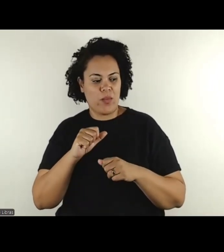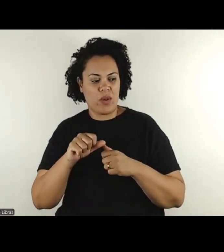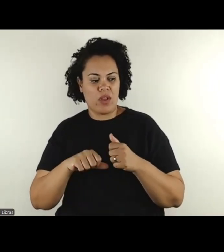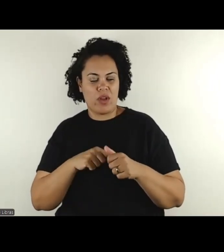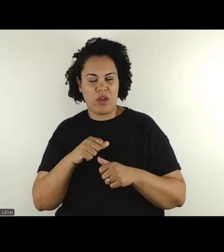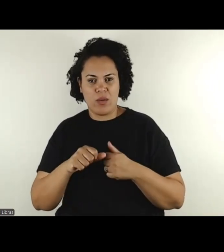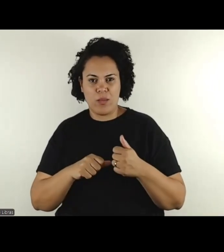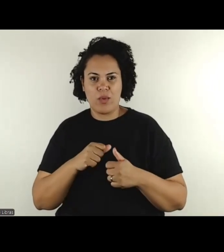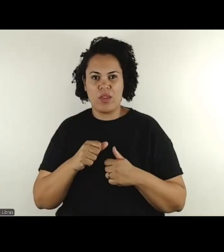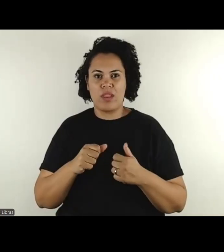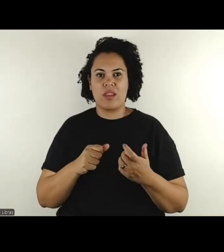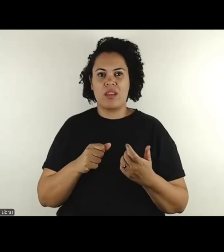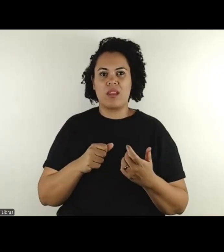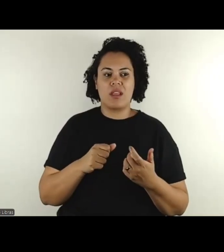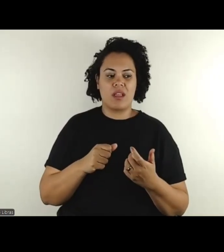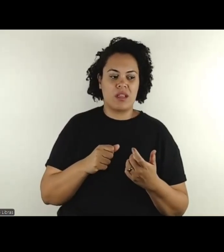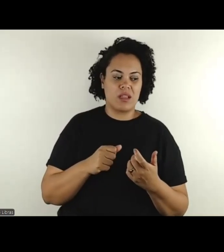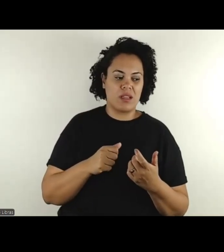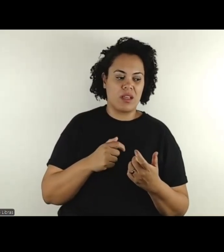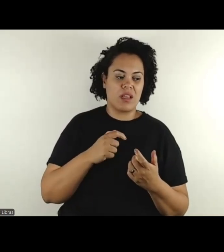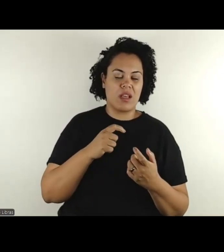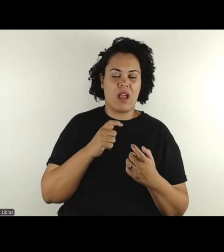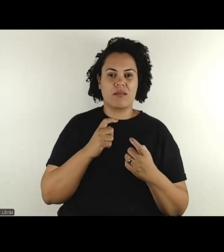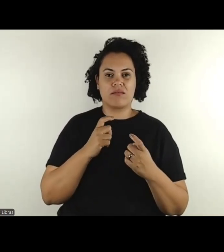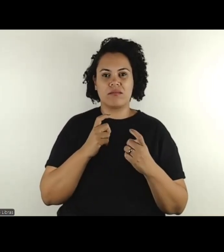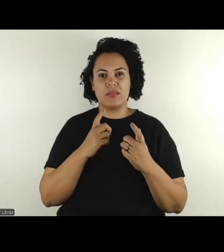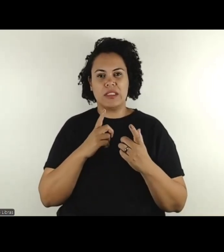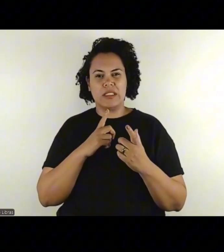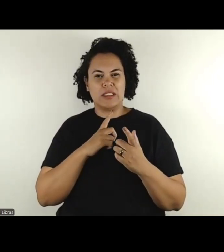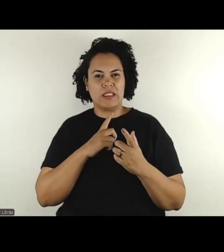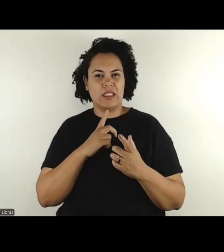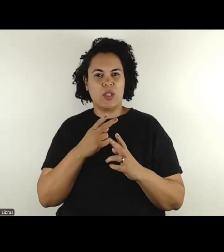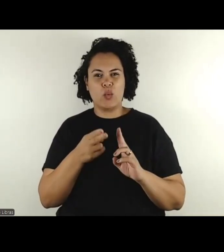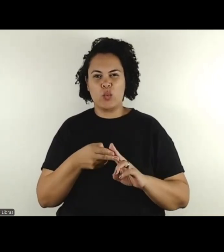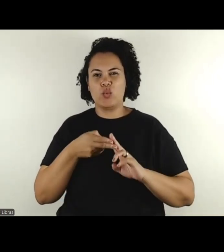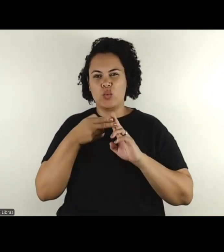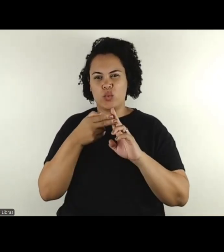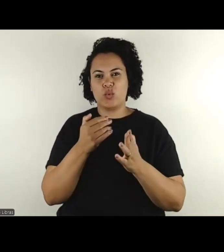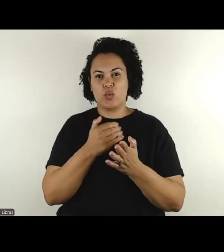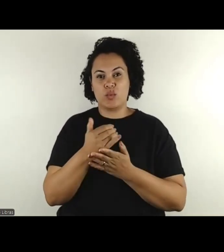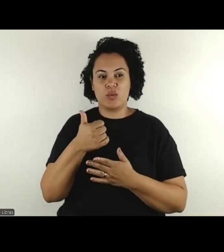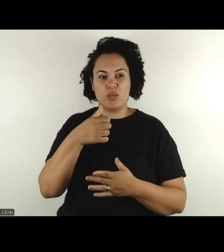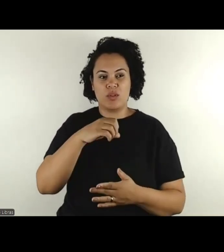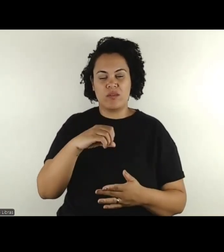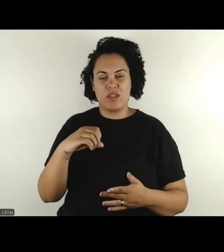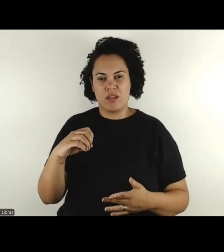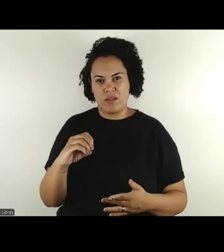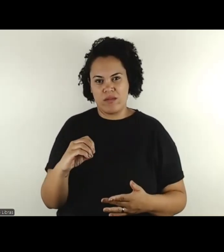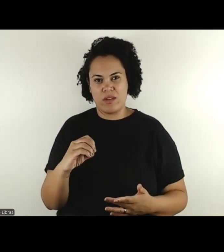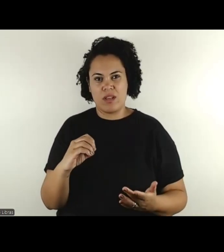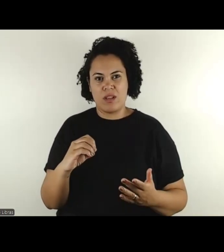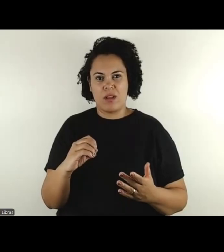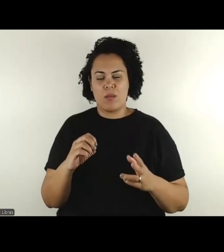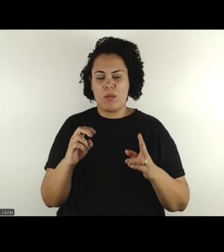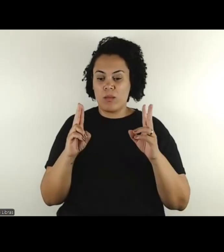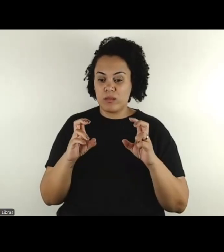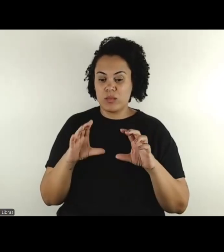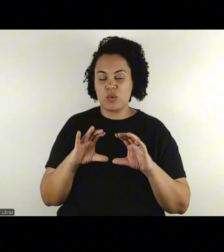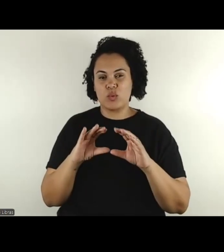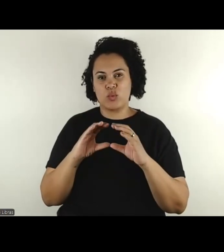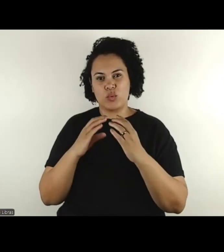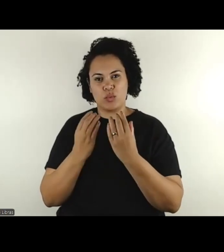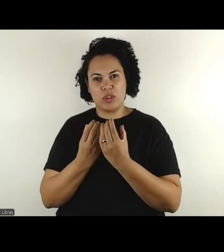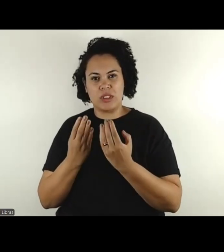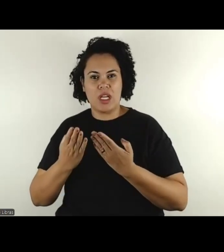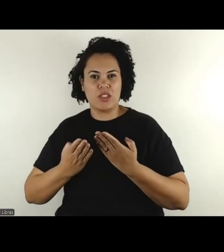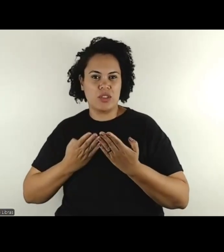do SUS, que está constituído, né, desde a década de 90. Né? Então, assim, para a gente falar de comunidade terapêutica, a gente precisa